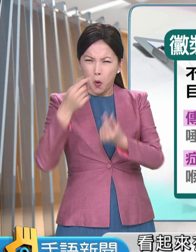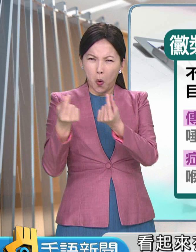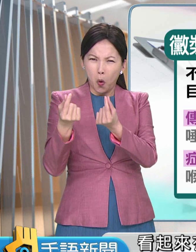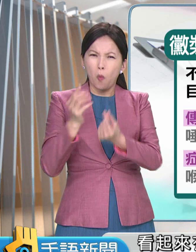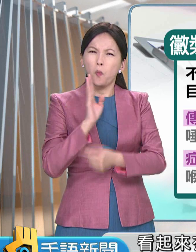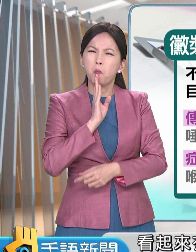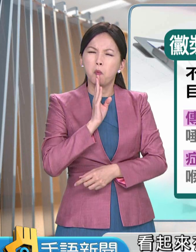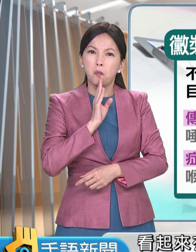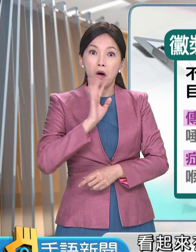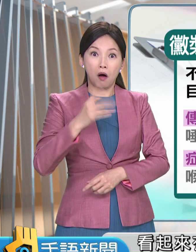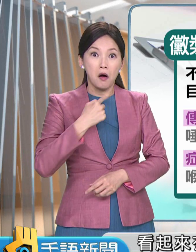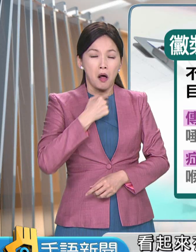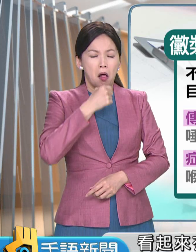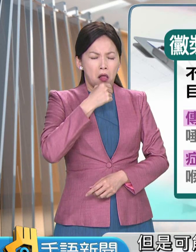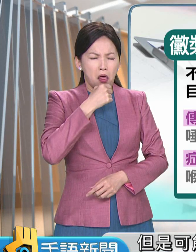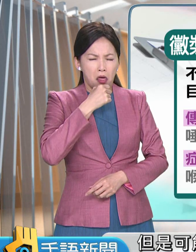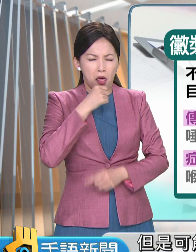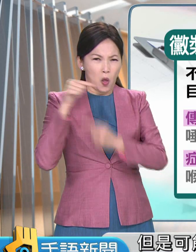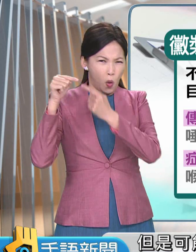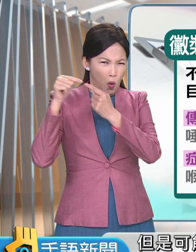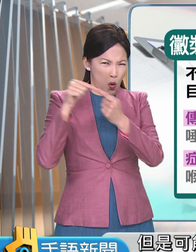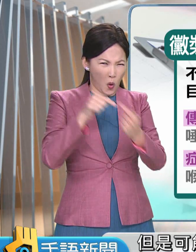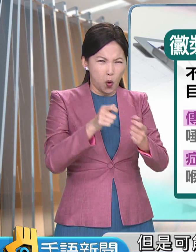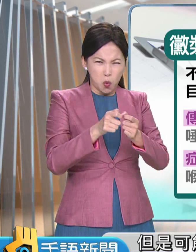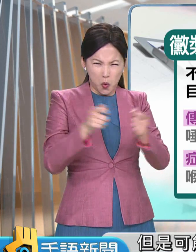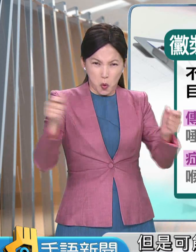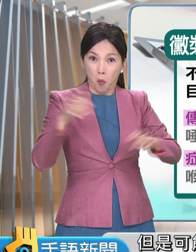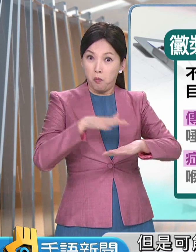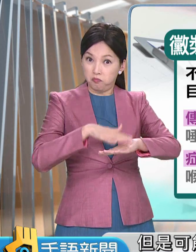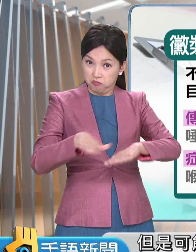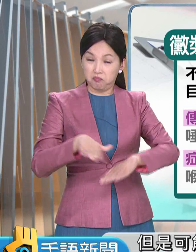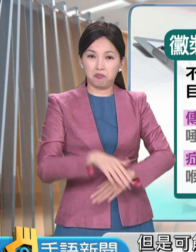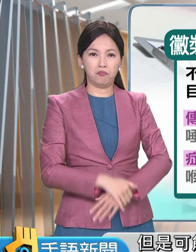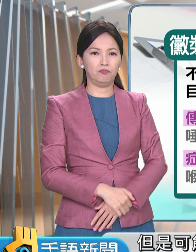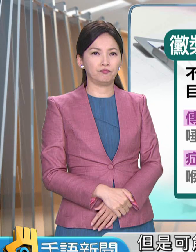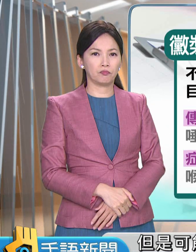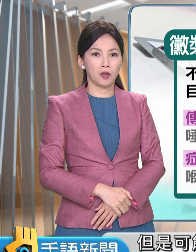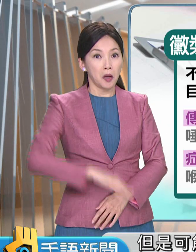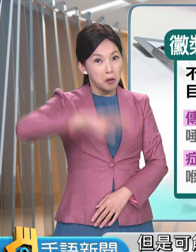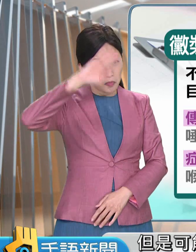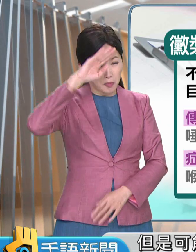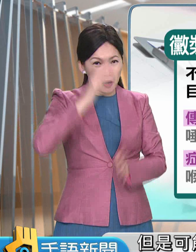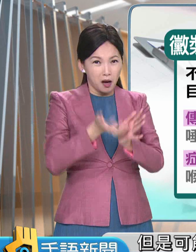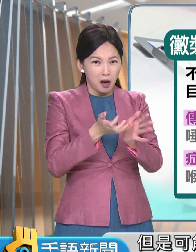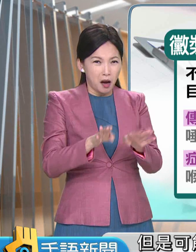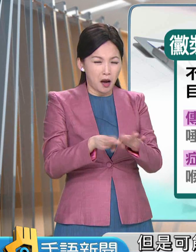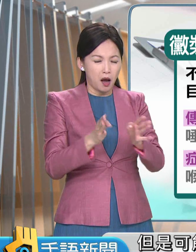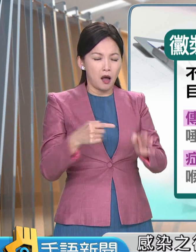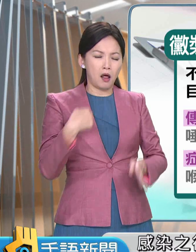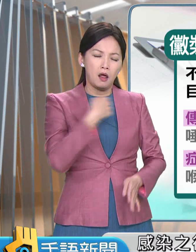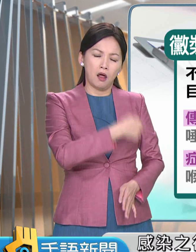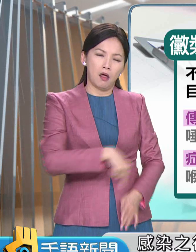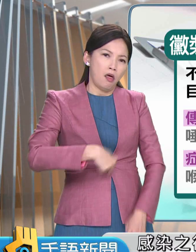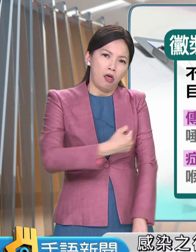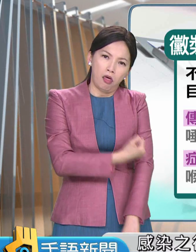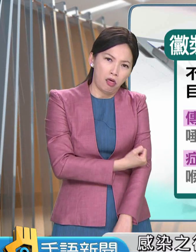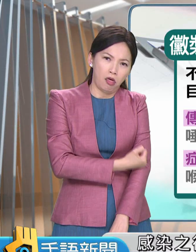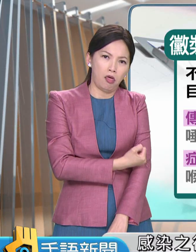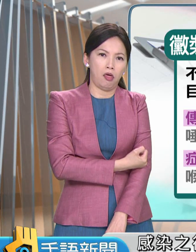感冒，但是可能会咳嗽的症状会较持久。感染之后刚开始会感